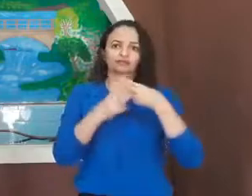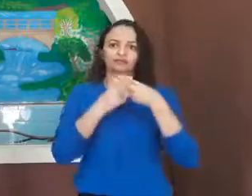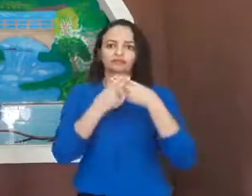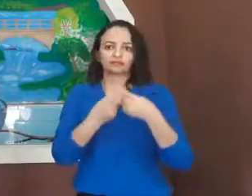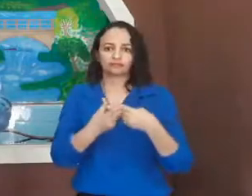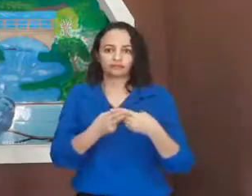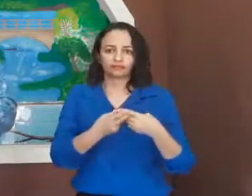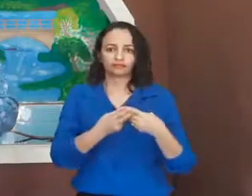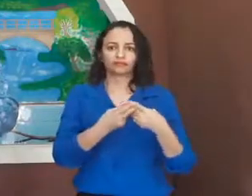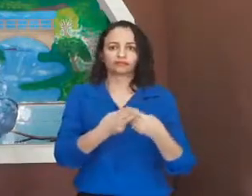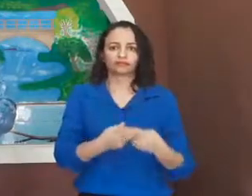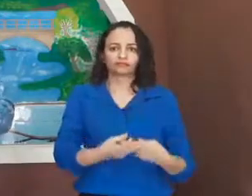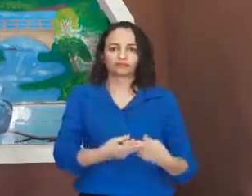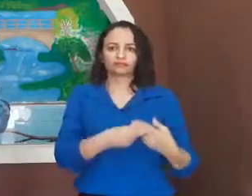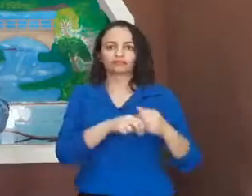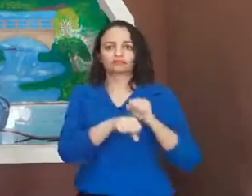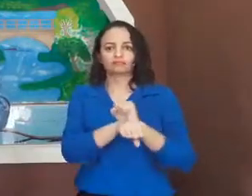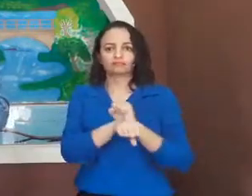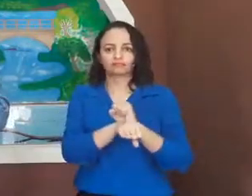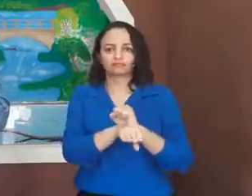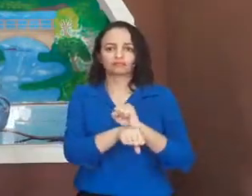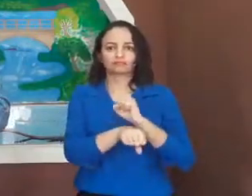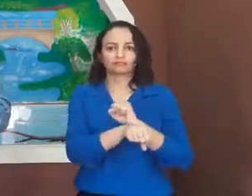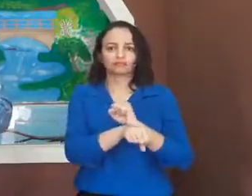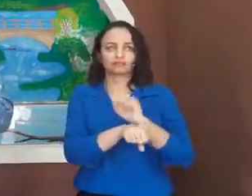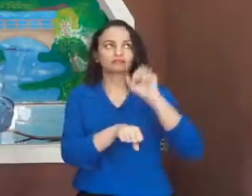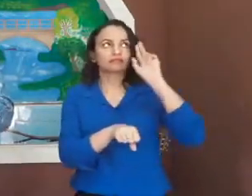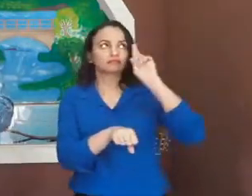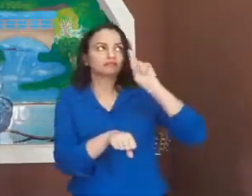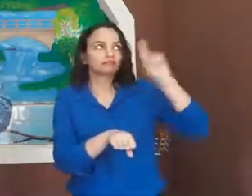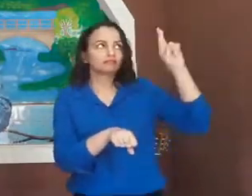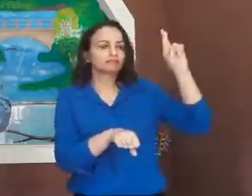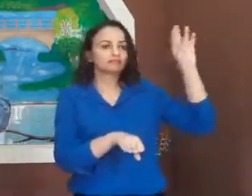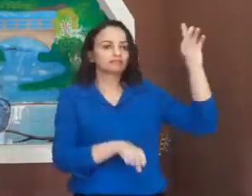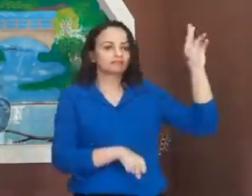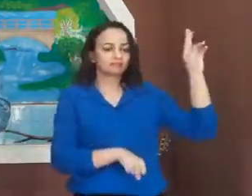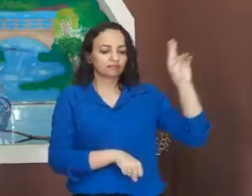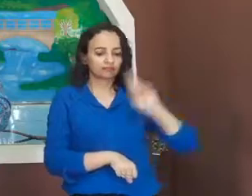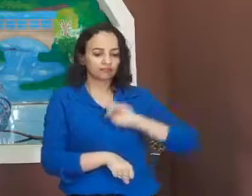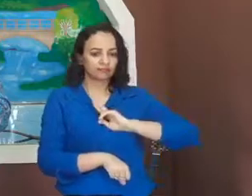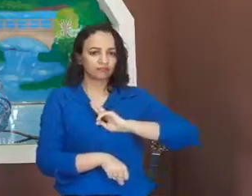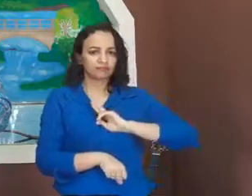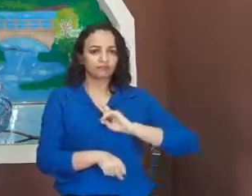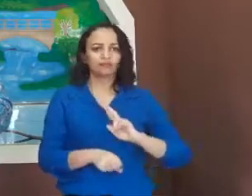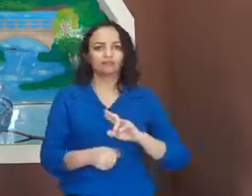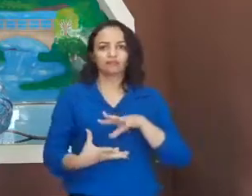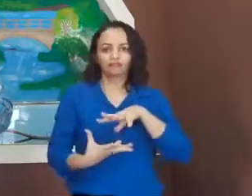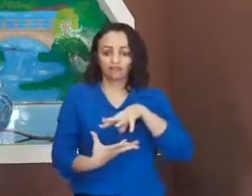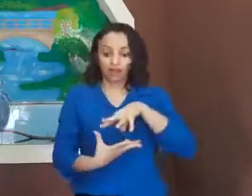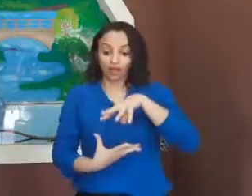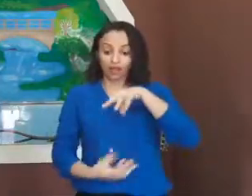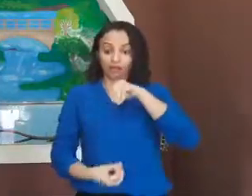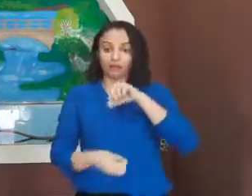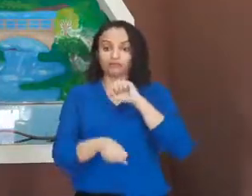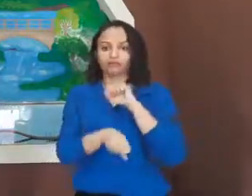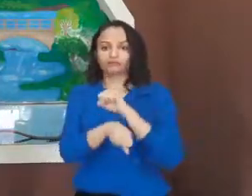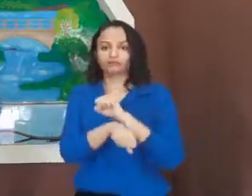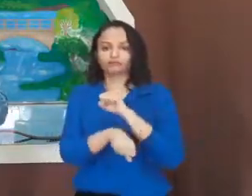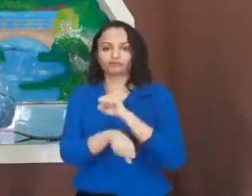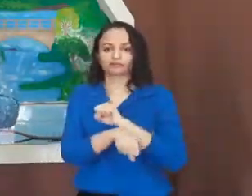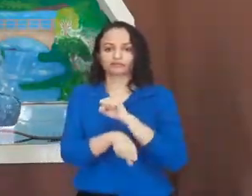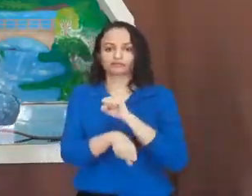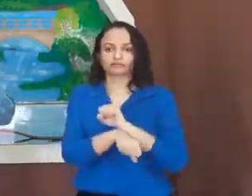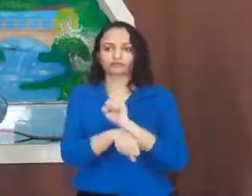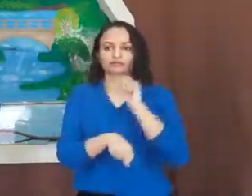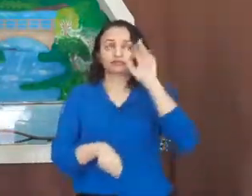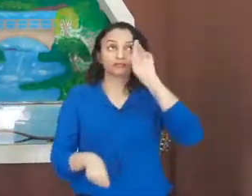a esperar no Senhor. E aqui o texto fala: aguardo o Senhor, a minha alma aguarda, espero na sua palavra.